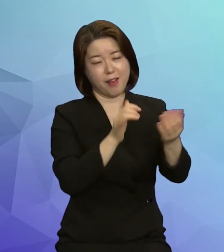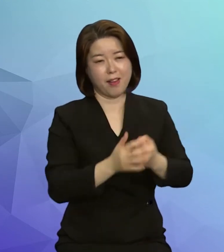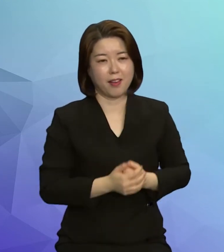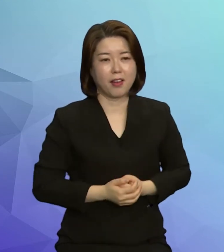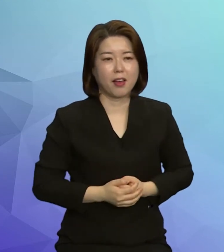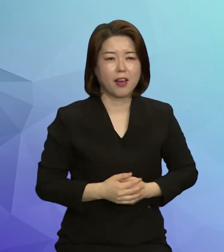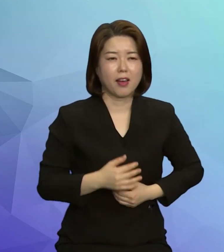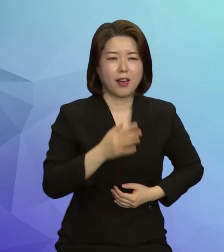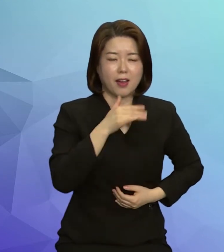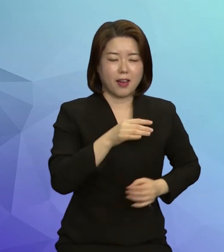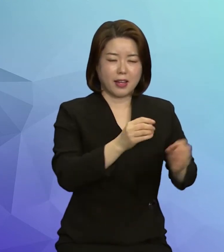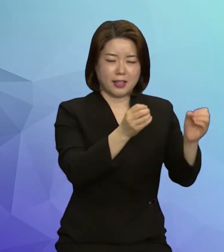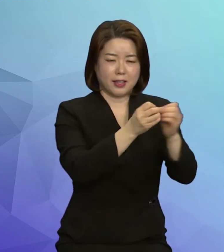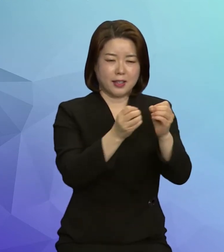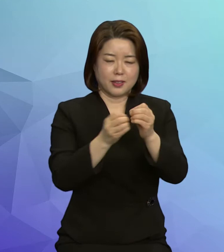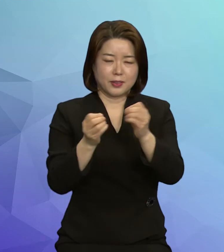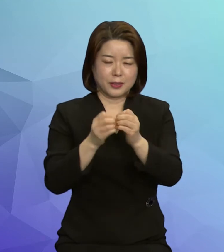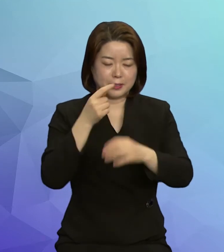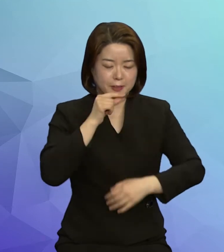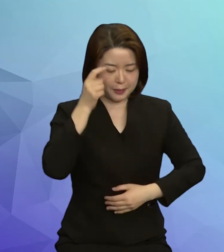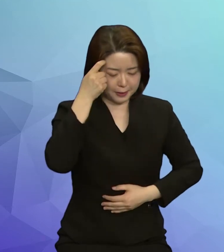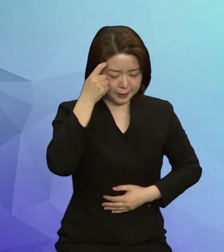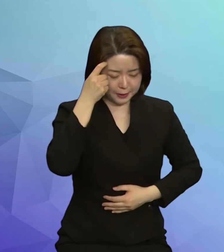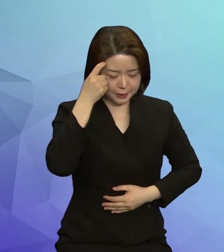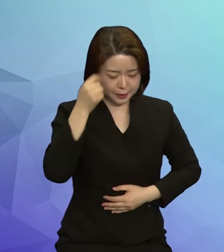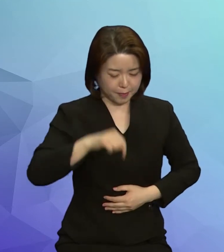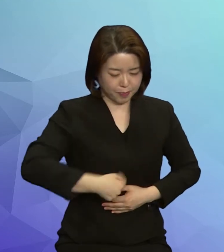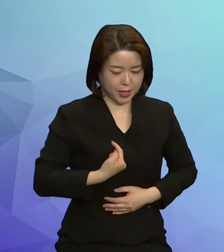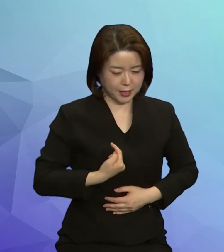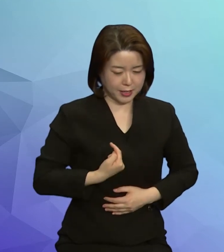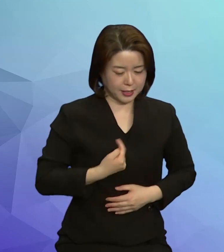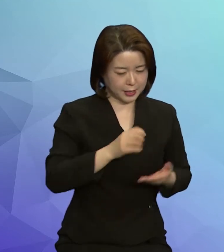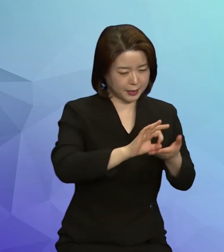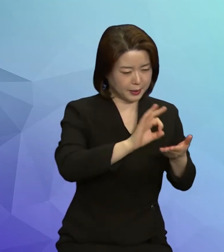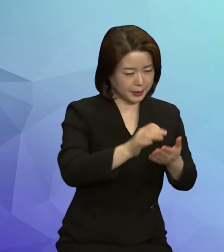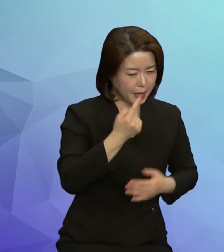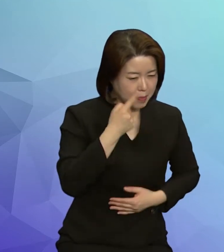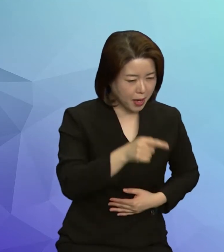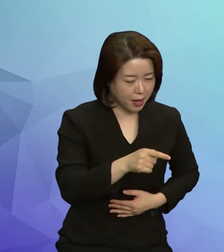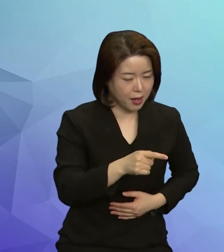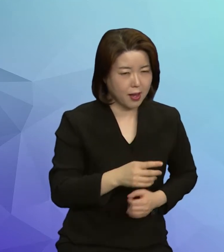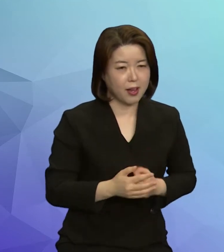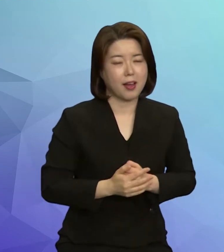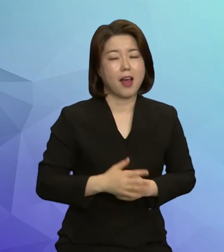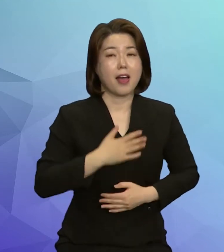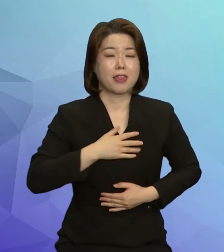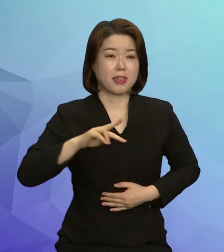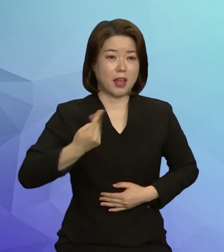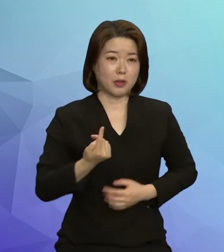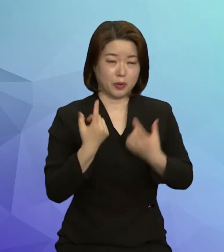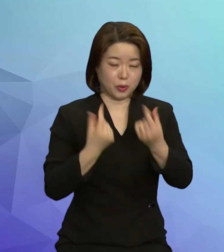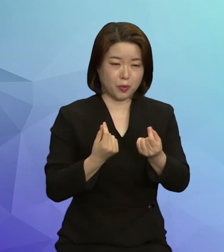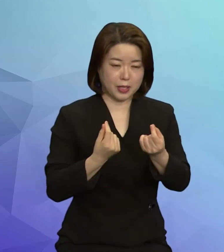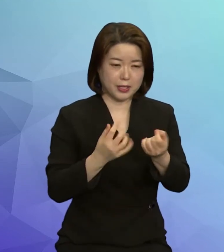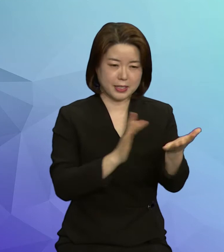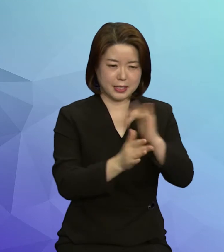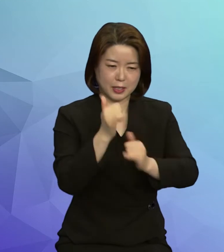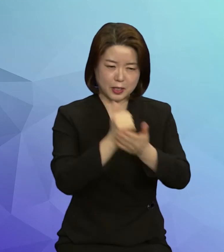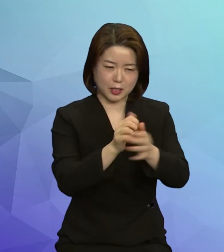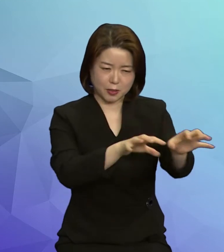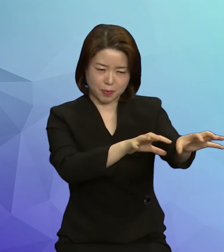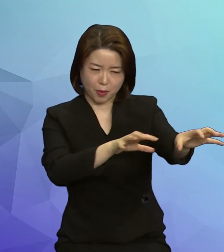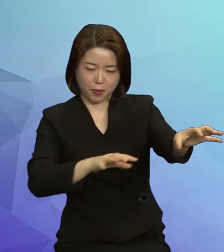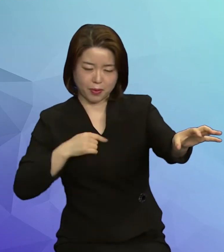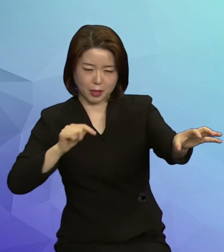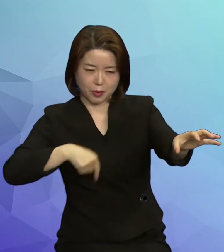이 구절을 묵상할 때 저 자신에게 적용해 보았어요. 나도 예수님의 개선 행렬에